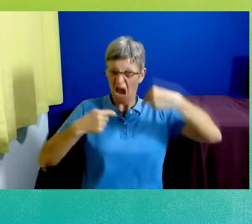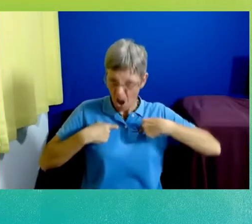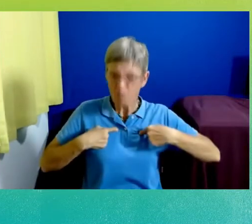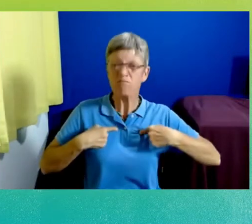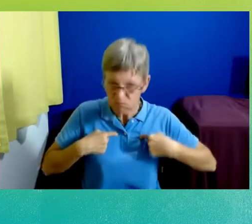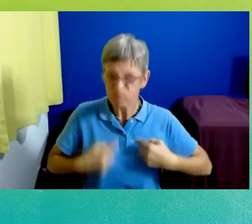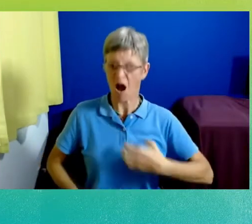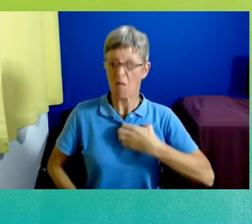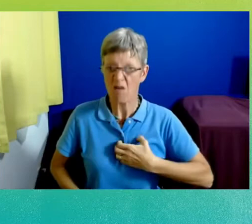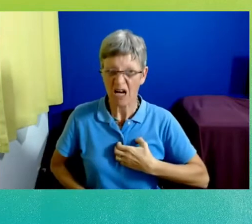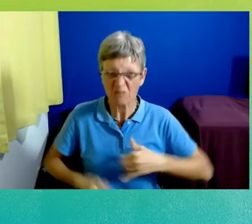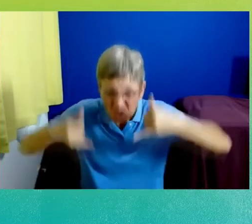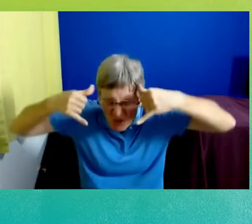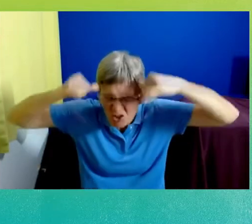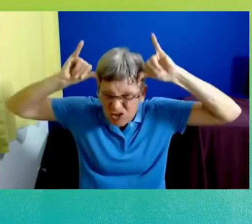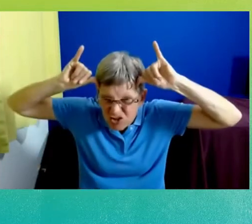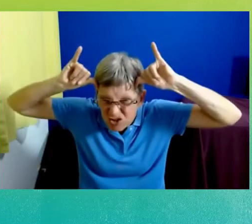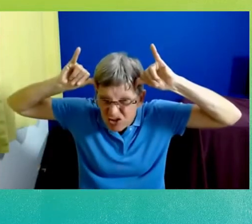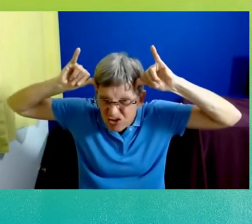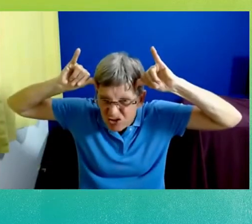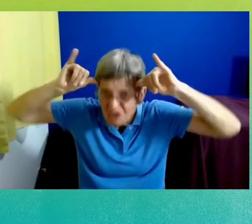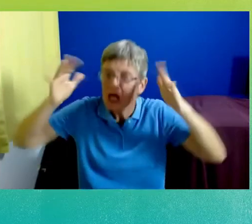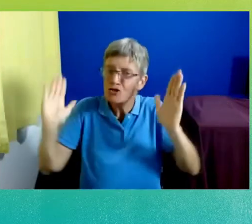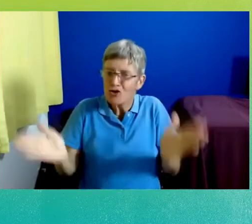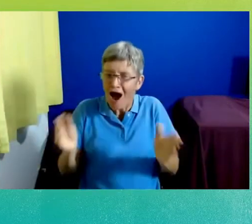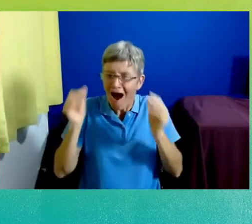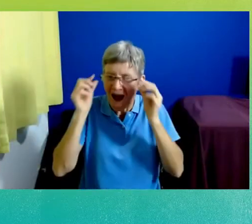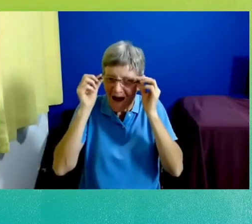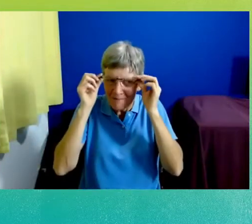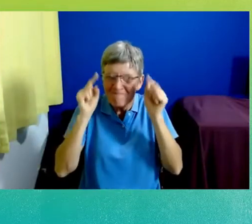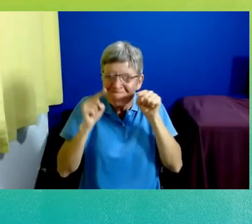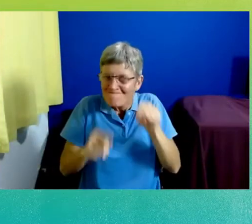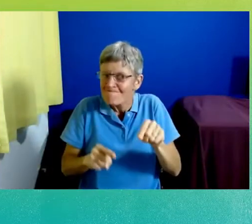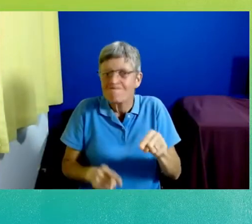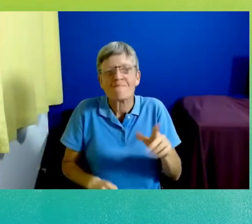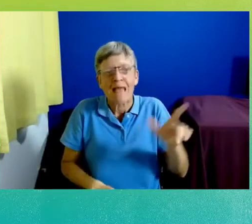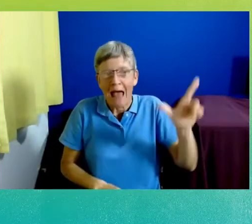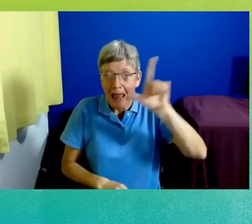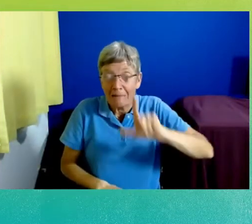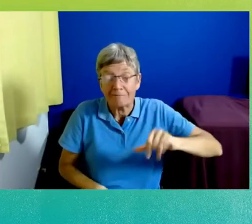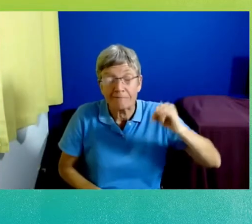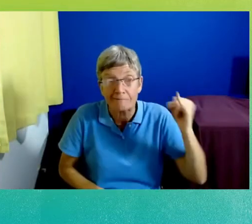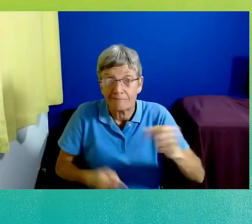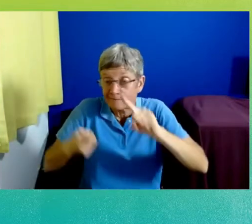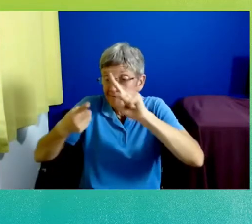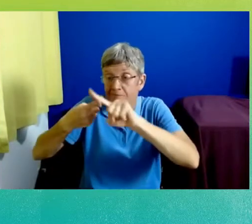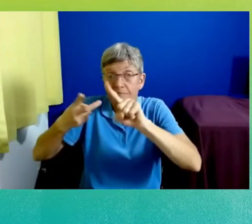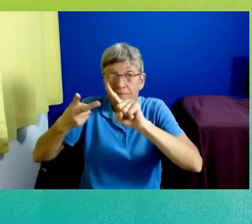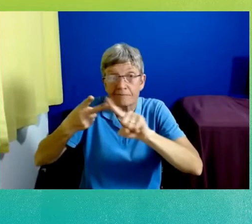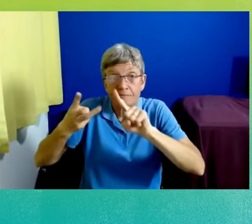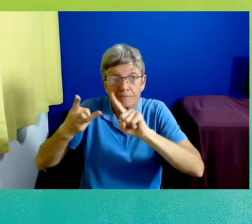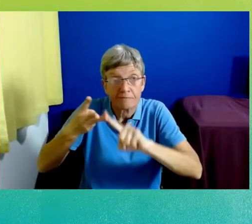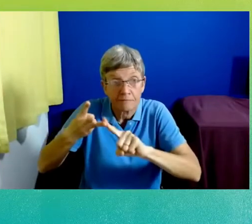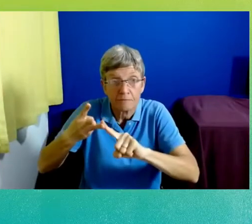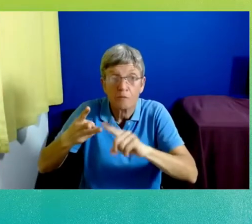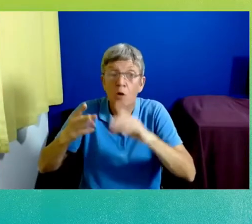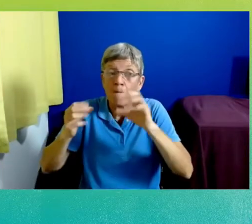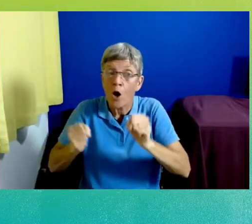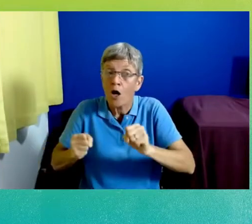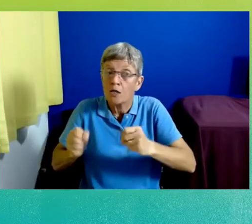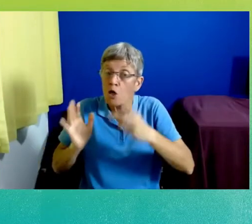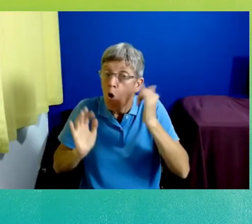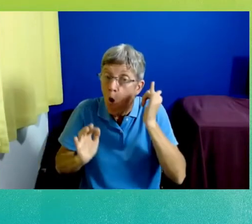com essa incorporação, tá? Você se incorpora ali daquele personagem ali, e aquilo ali é perceptível. Na